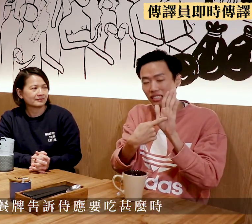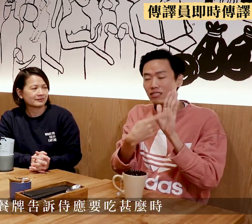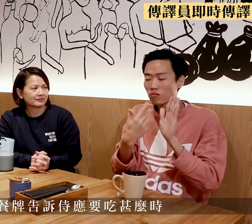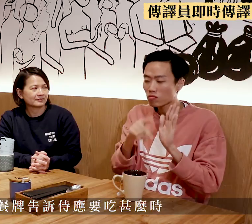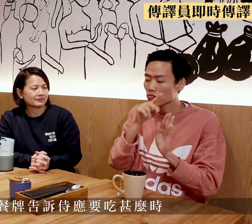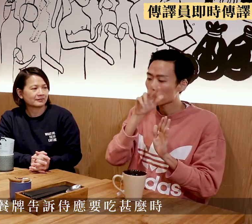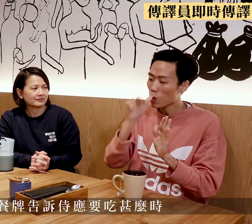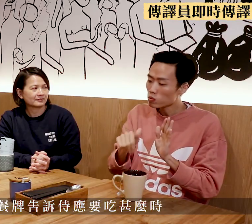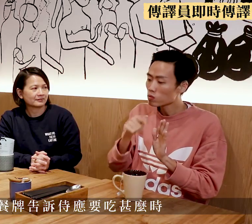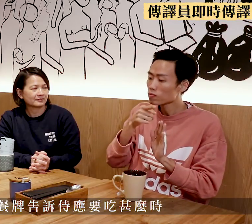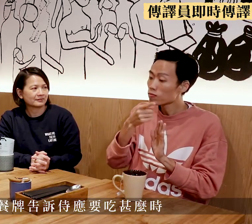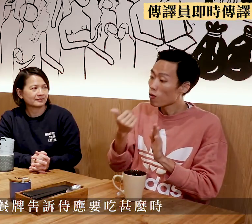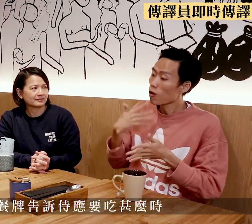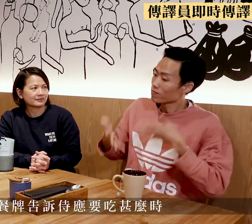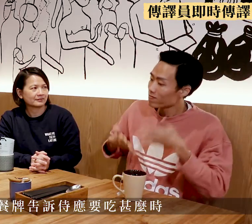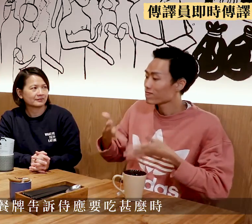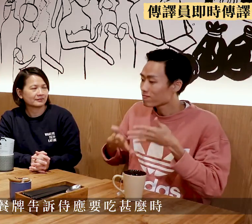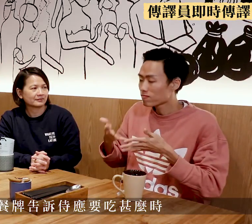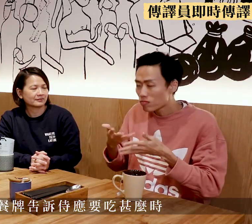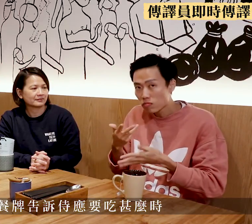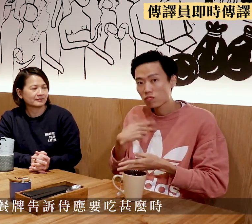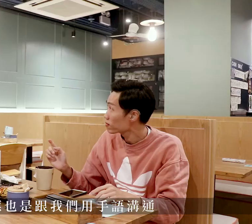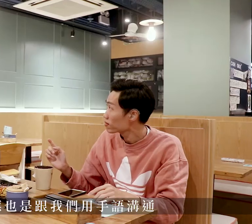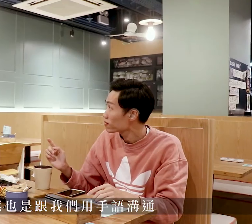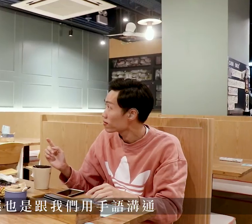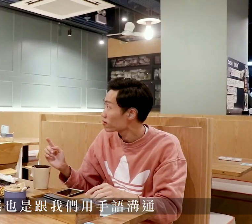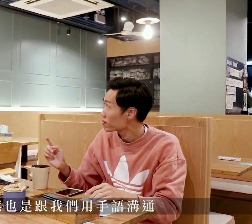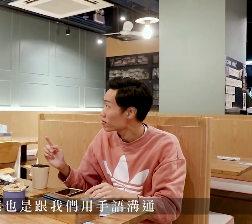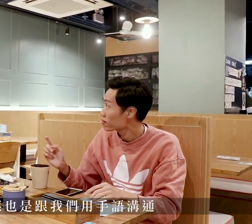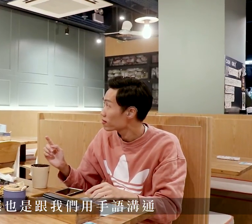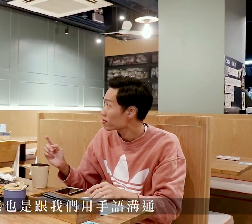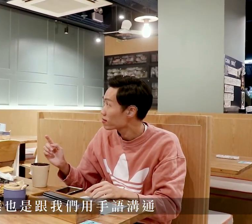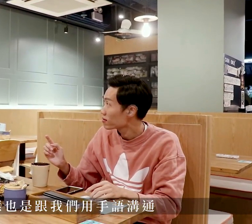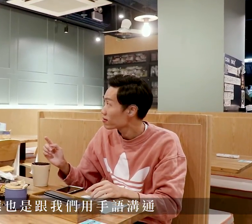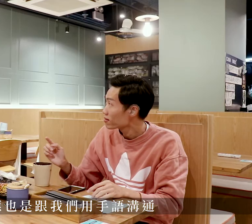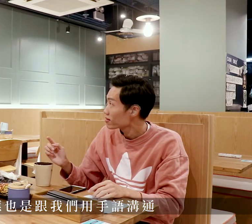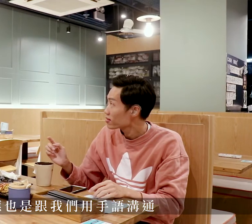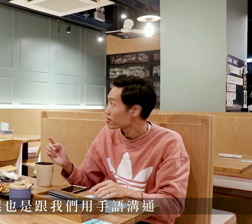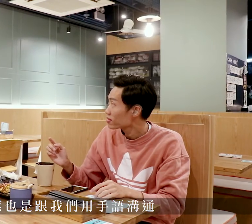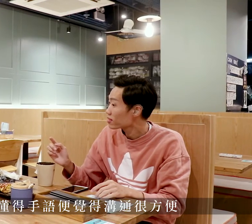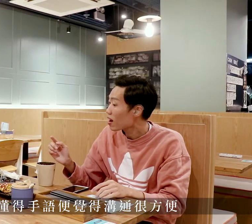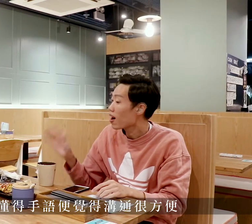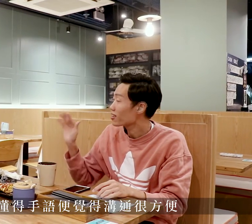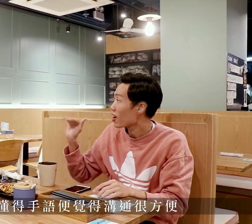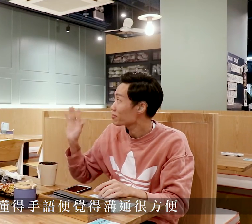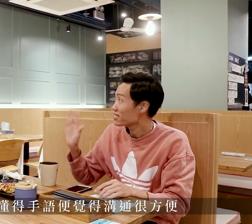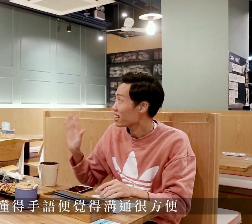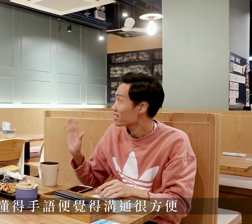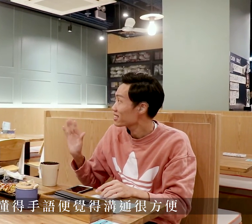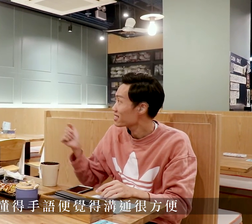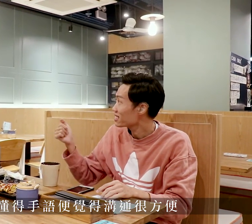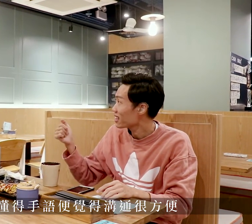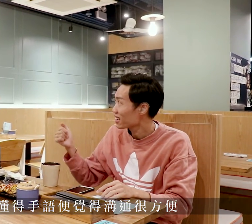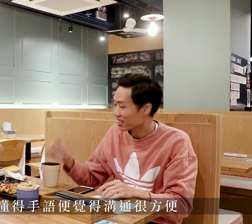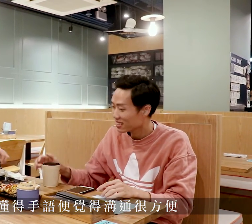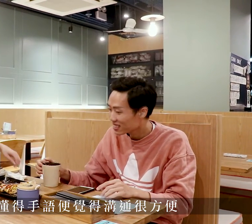跟住咧，之後就攞個餐牌去話佢聽啊，要食啲咩啊咁。跟住個侍應都係用手語同我哋溝通嘅喎，跟住就見到好似佢